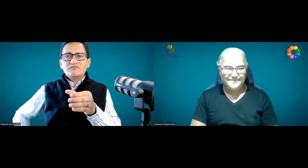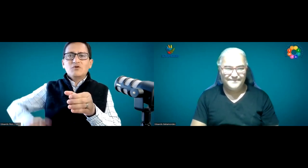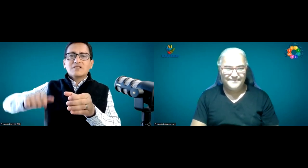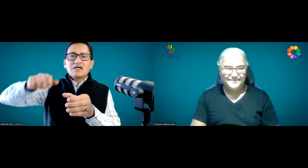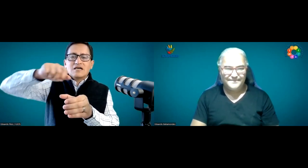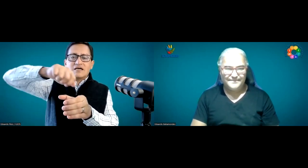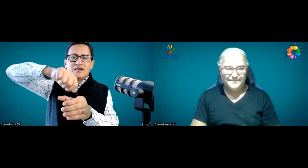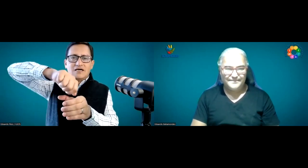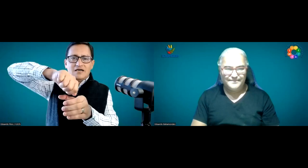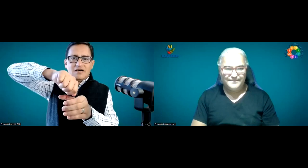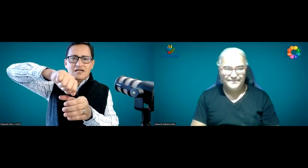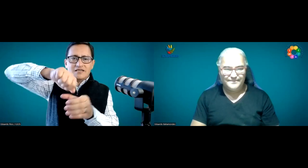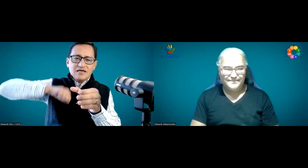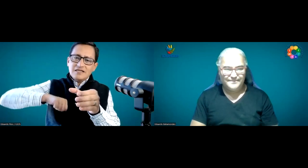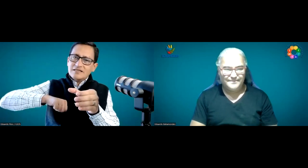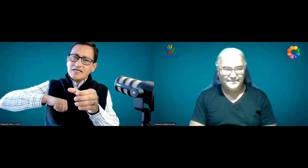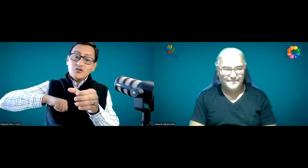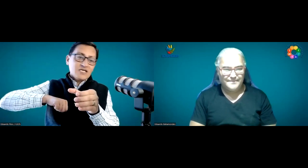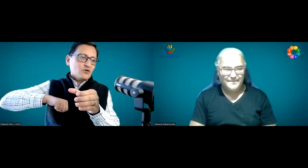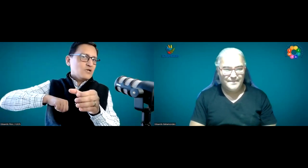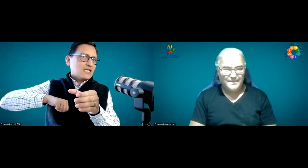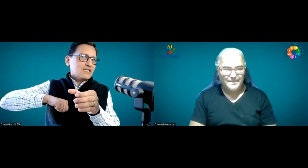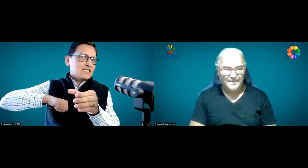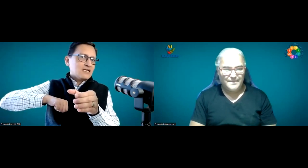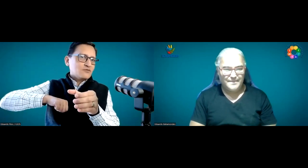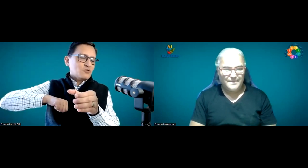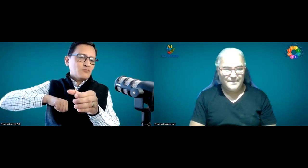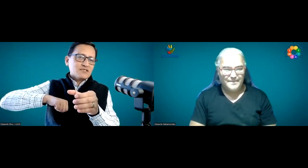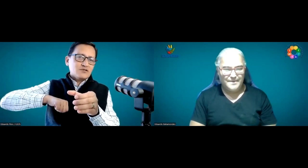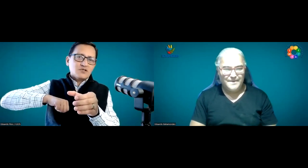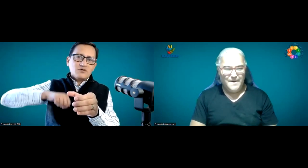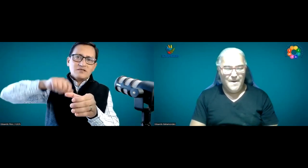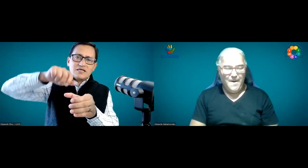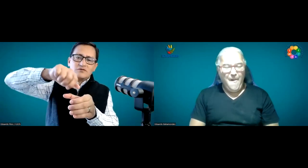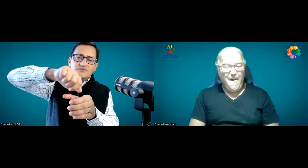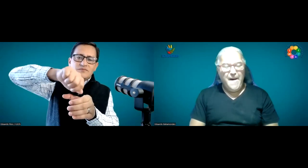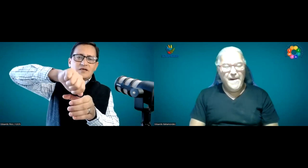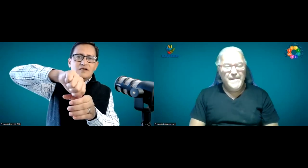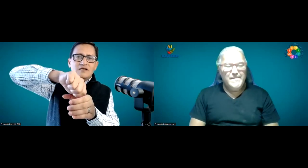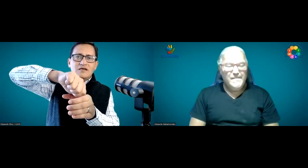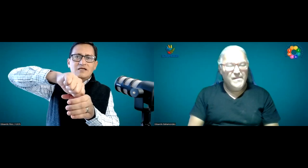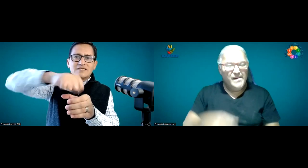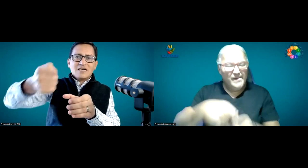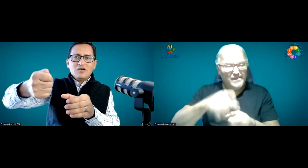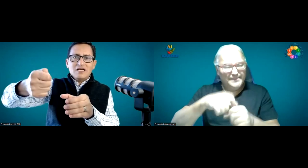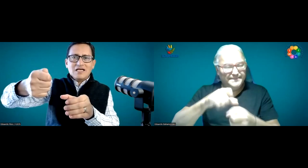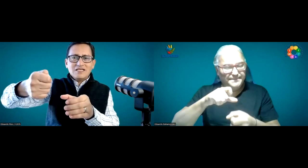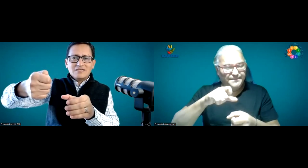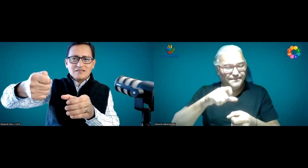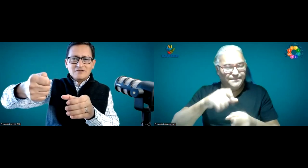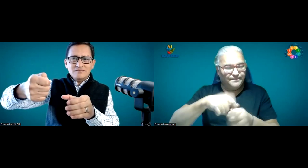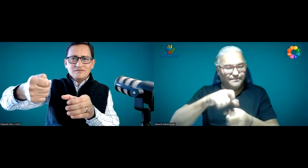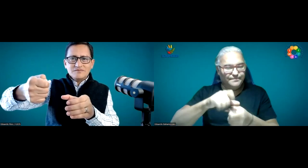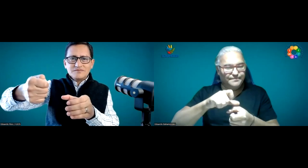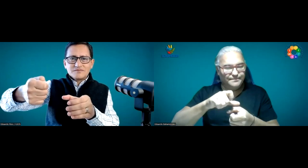esta mano vamos al tarrito, ya no es una taladita, no es un vasito, sino que un tarrito. Le sacamos la